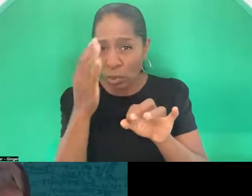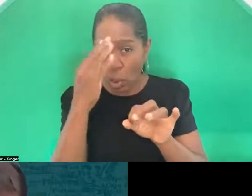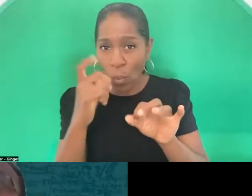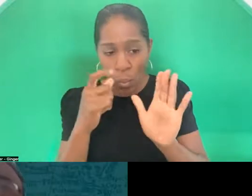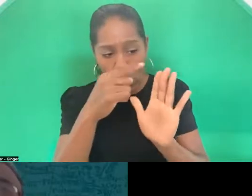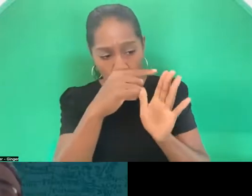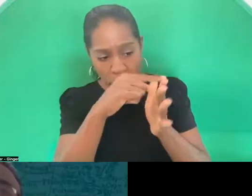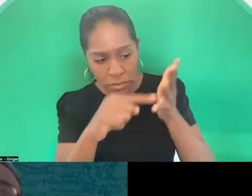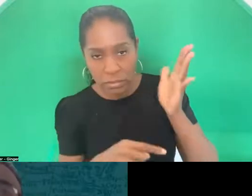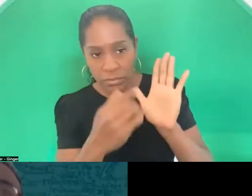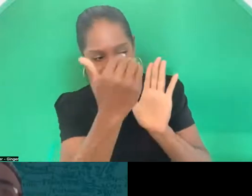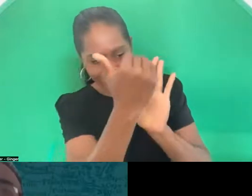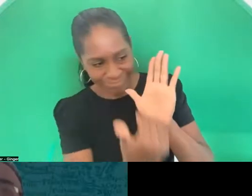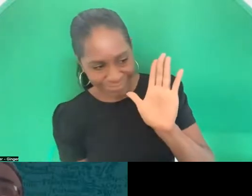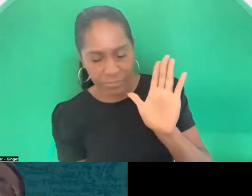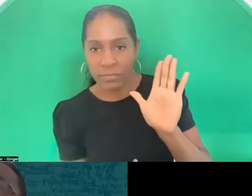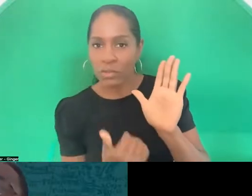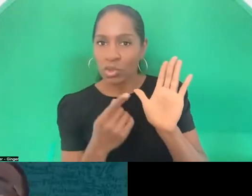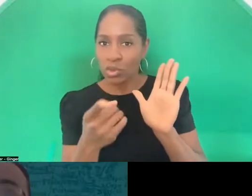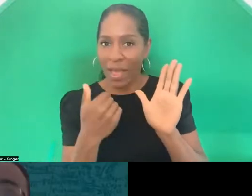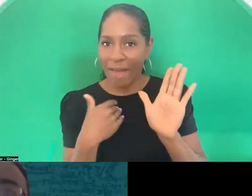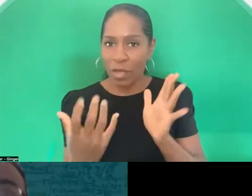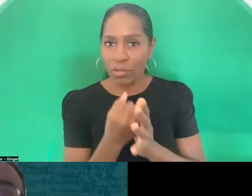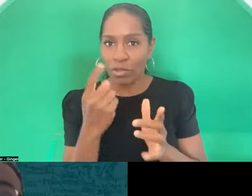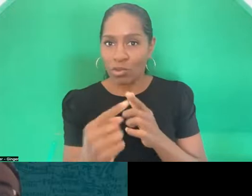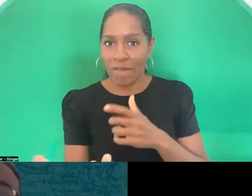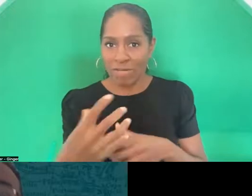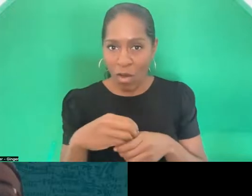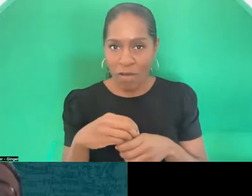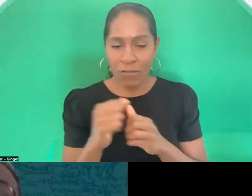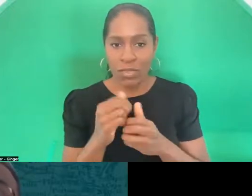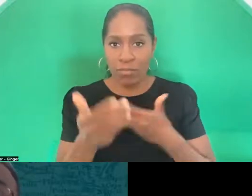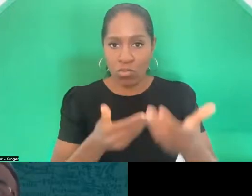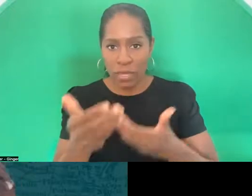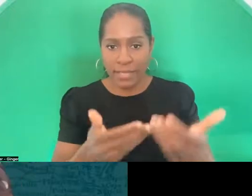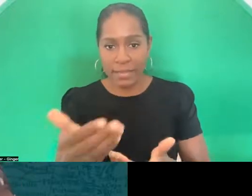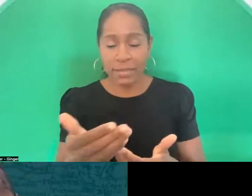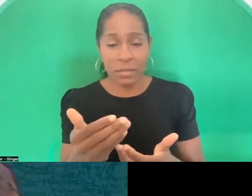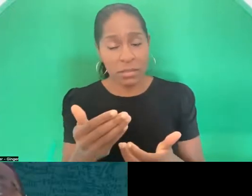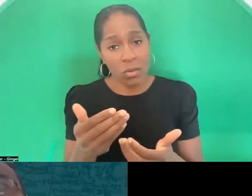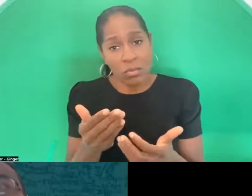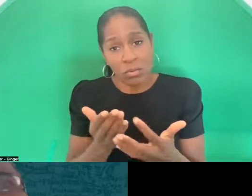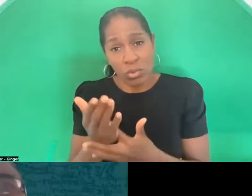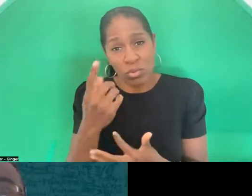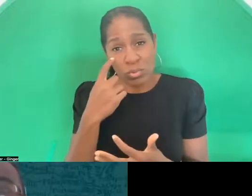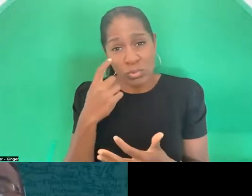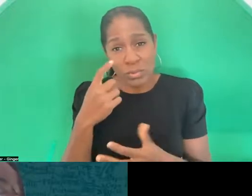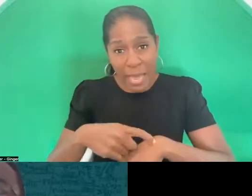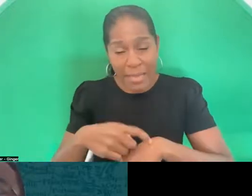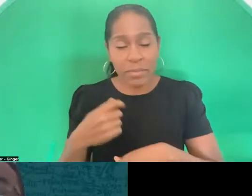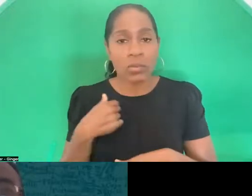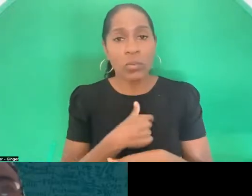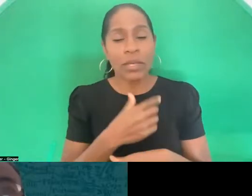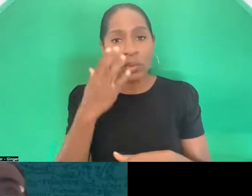de participar en ese proceso porque hemos visto que